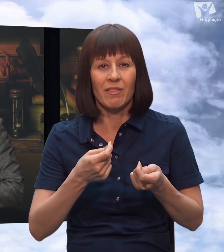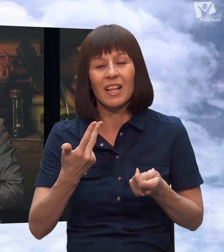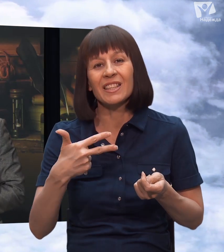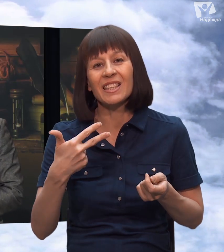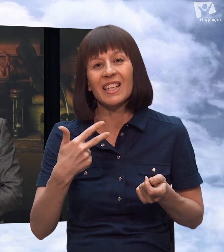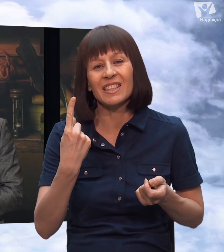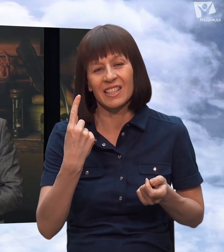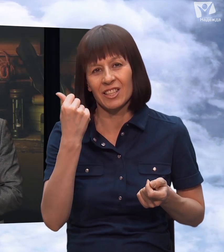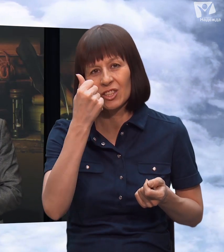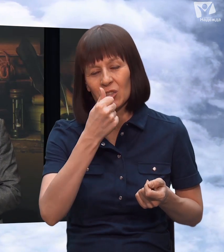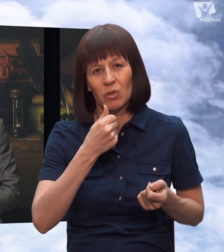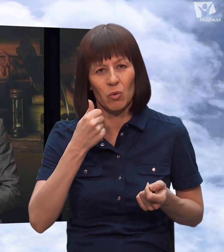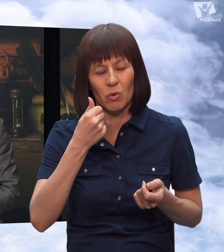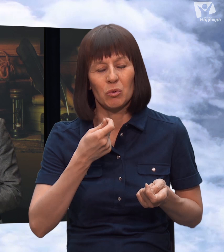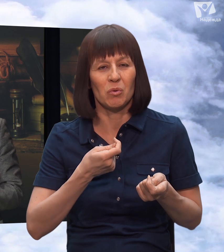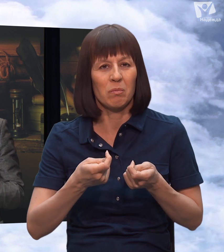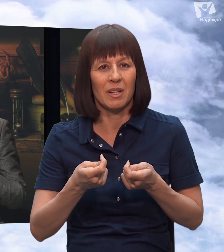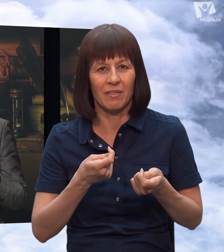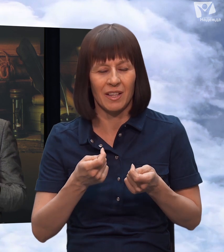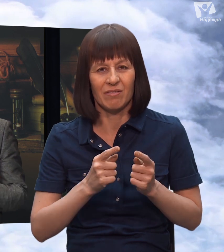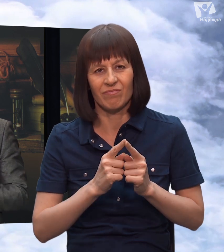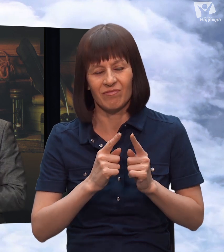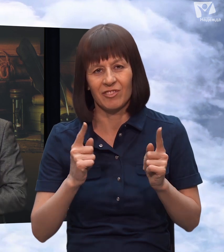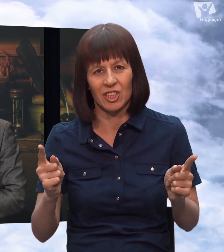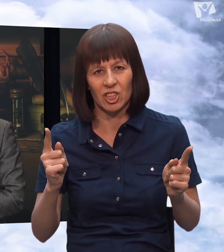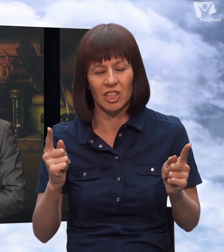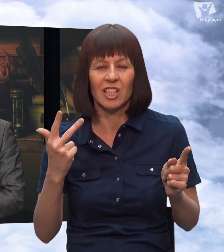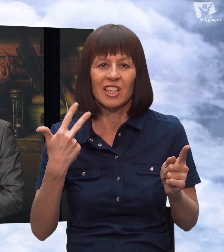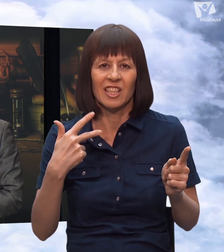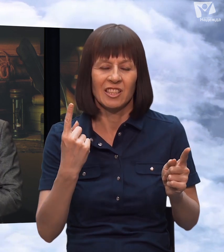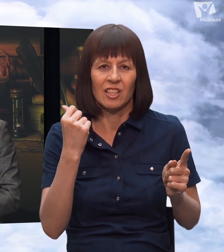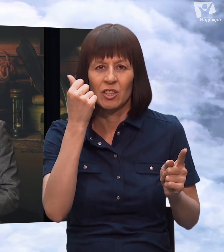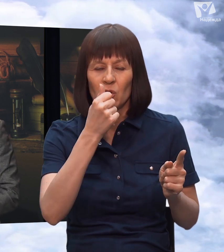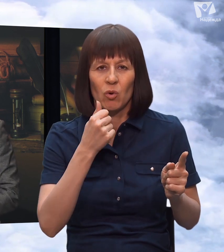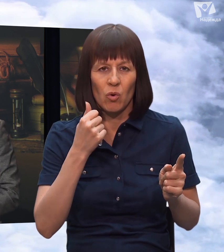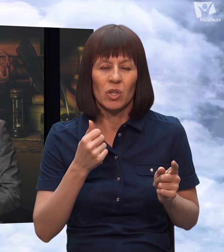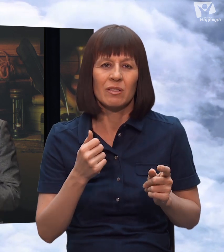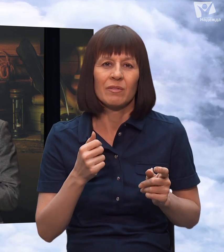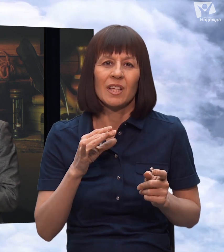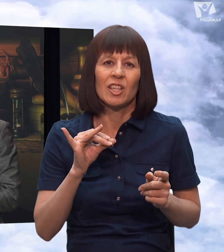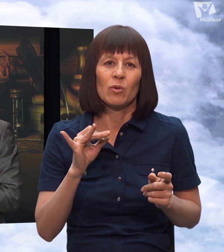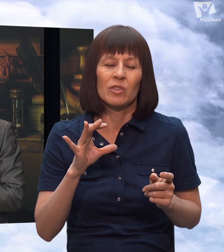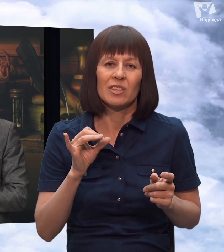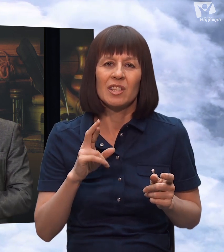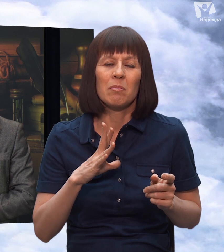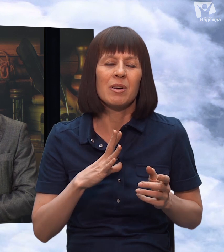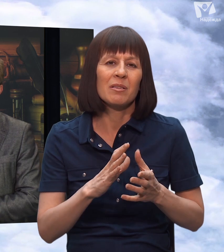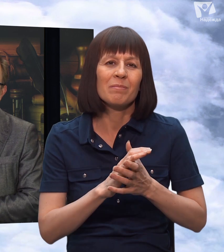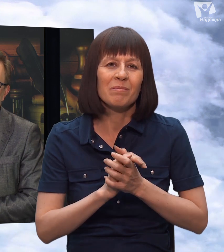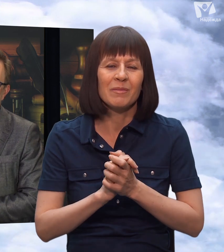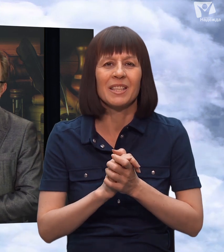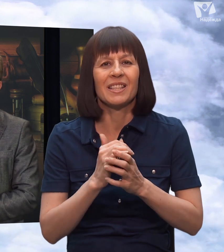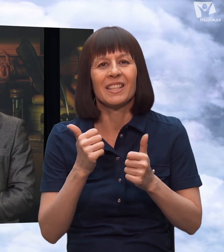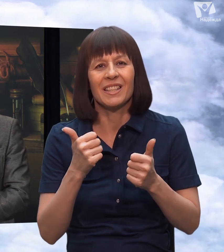последние дни последние годы мирного и знают и израиля иудейского царства незадолго перед нашествием